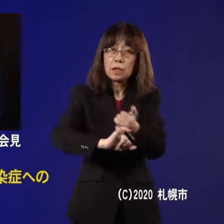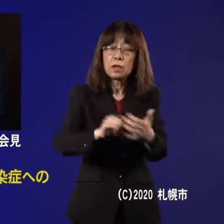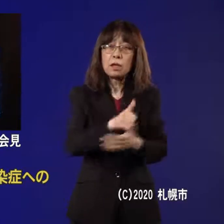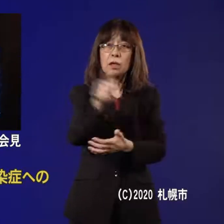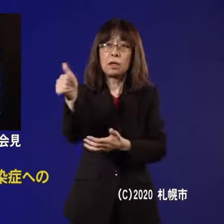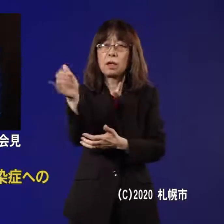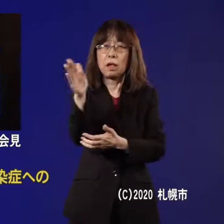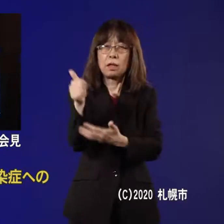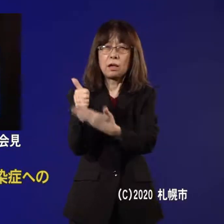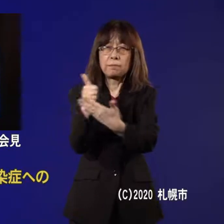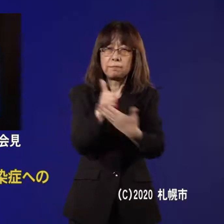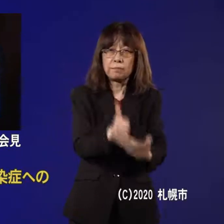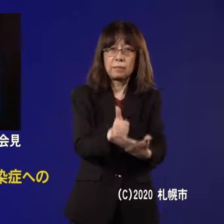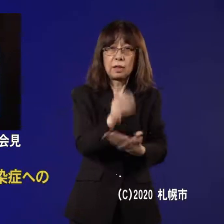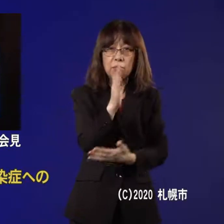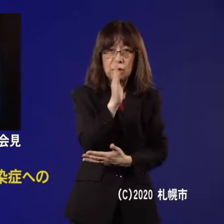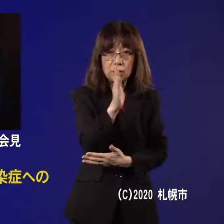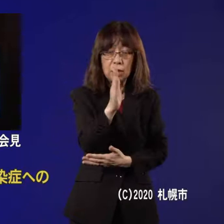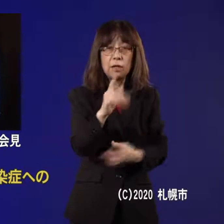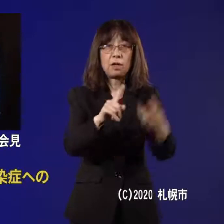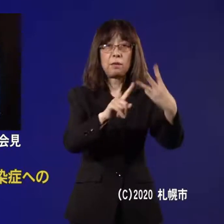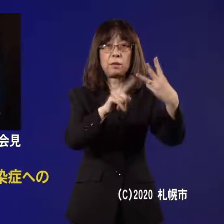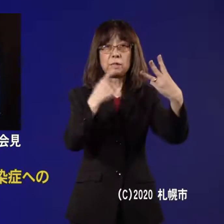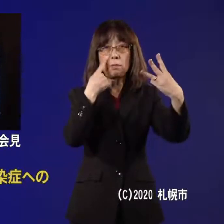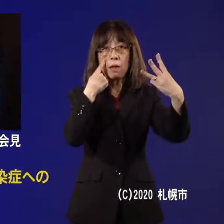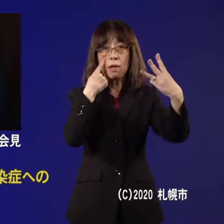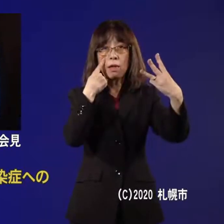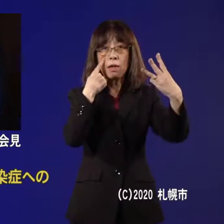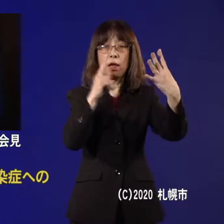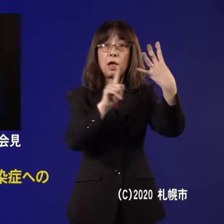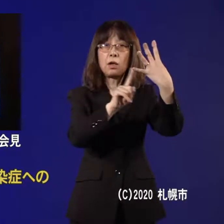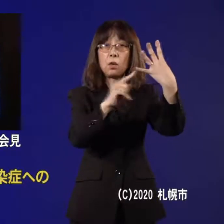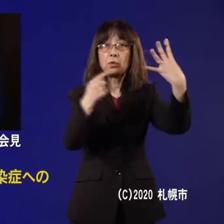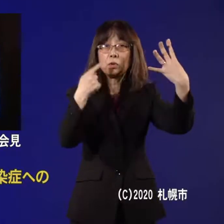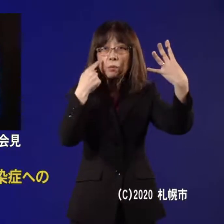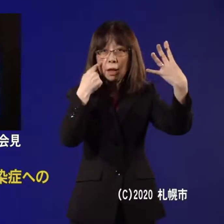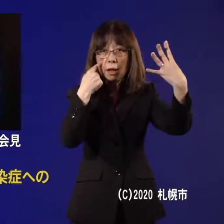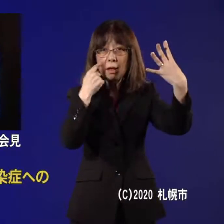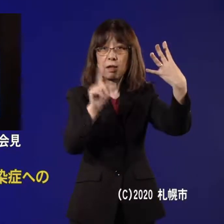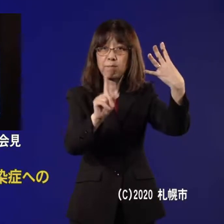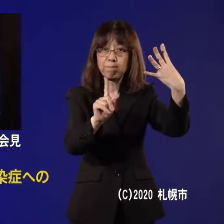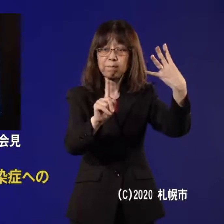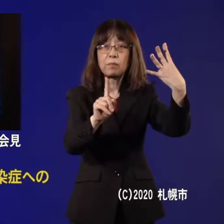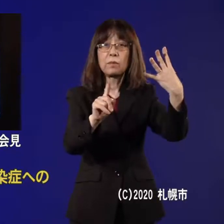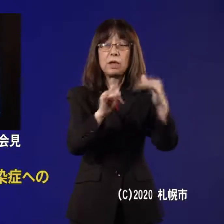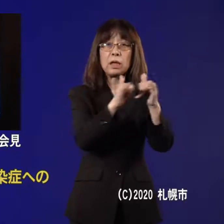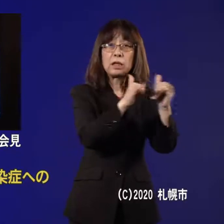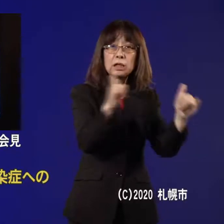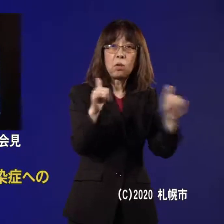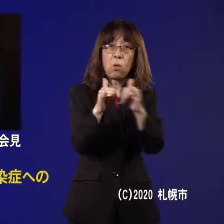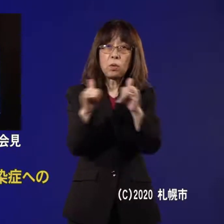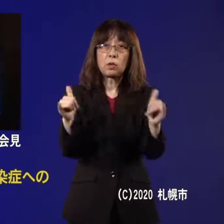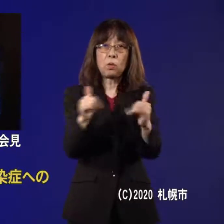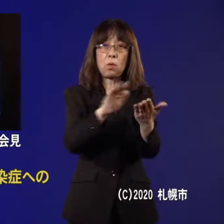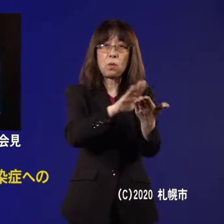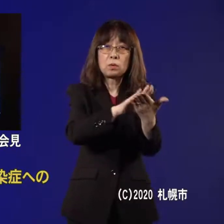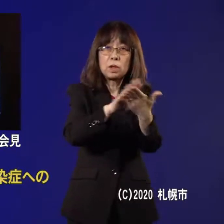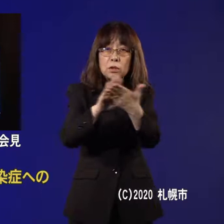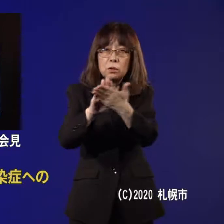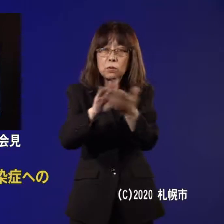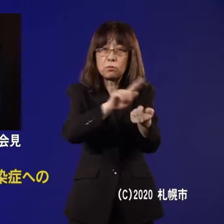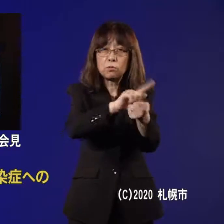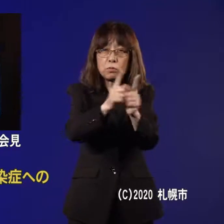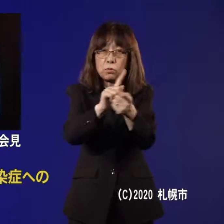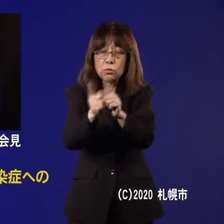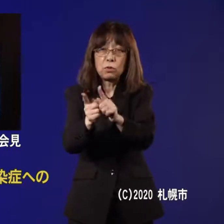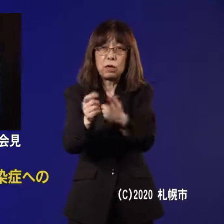というのがこの3つ目であります。そして4つ目は、まあ、こういう人と人との接触機会をできるだけ